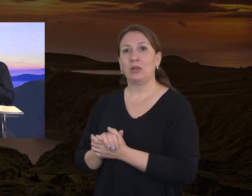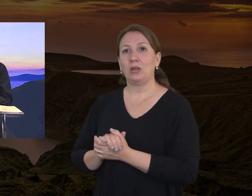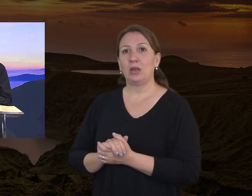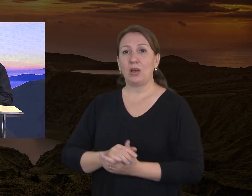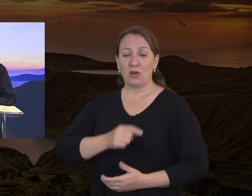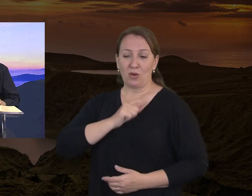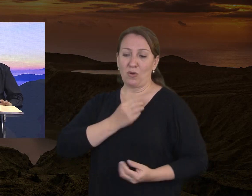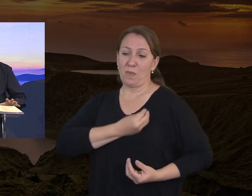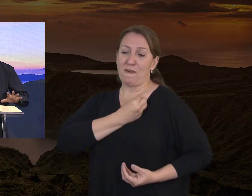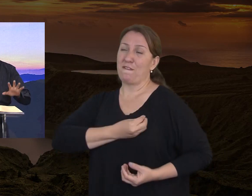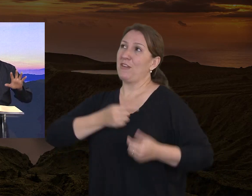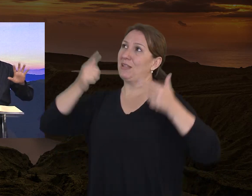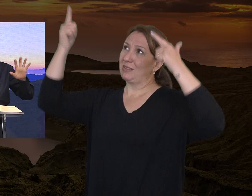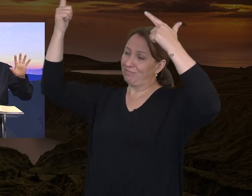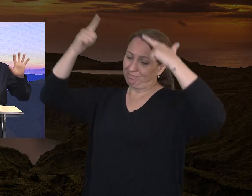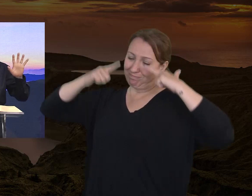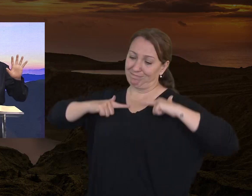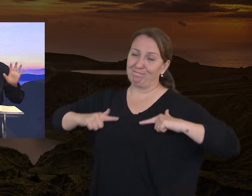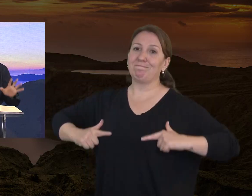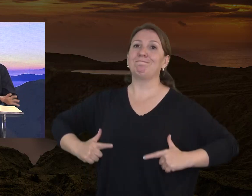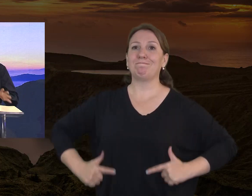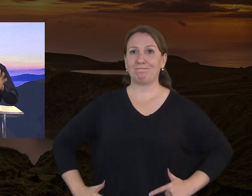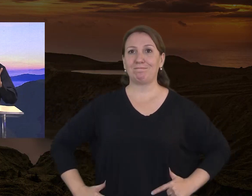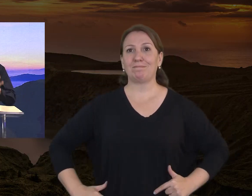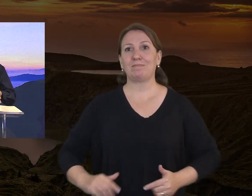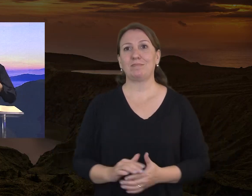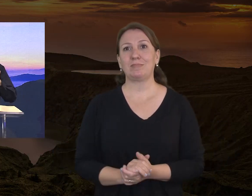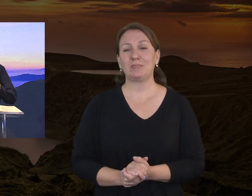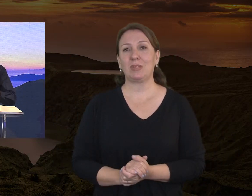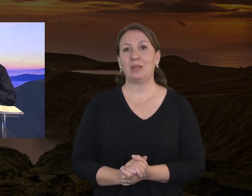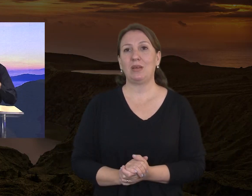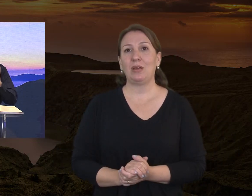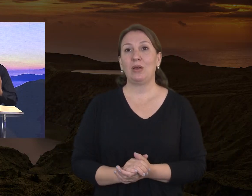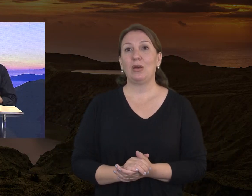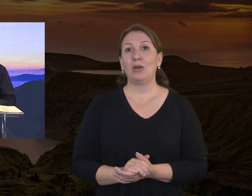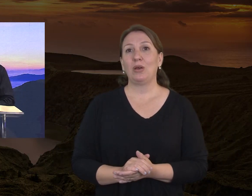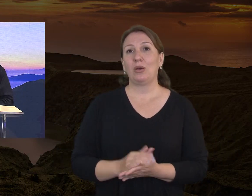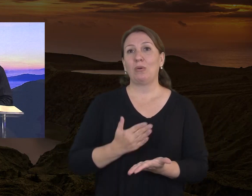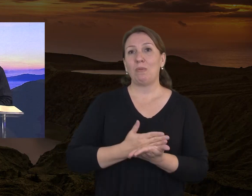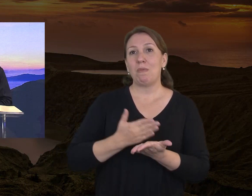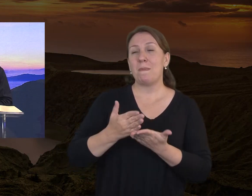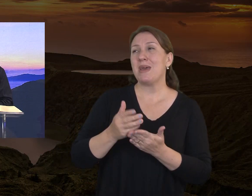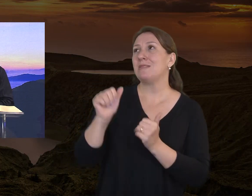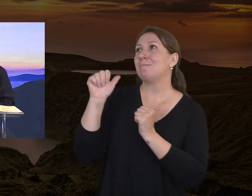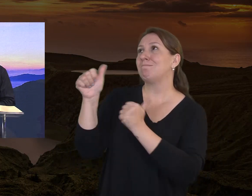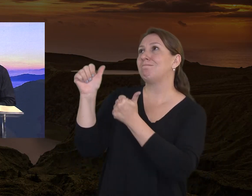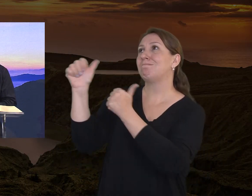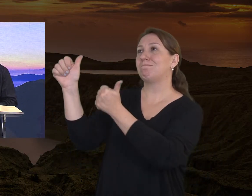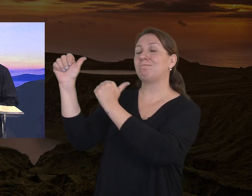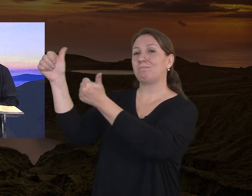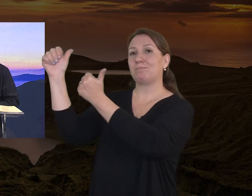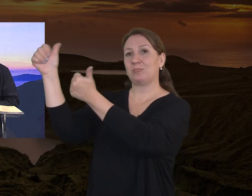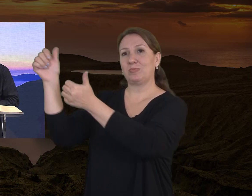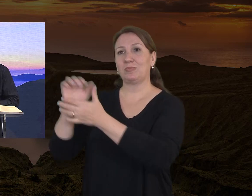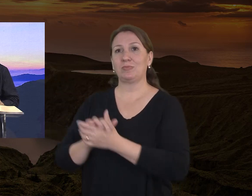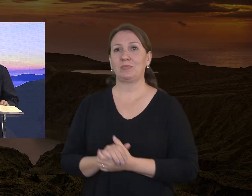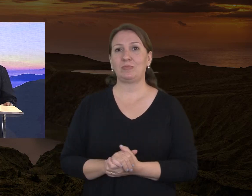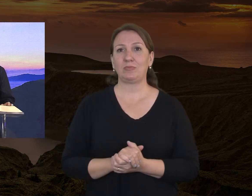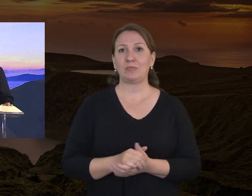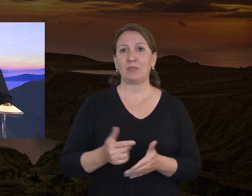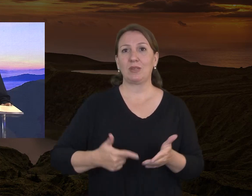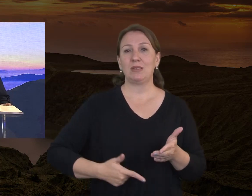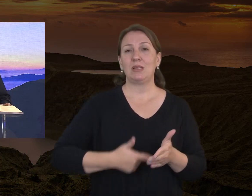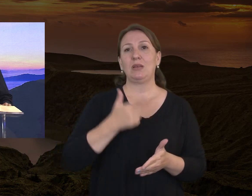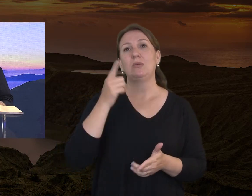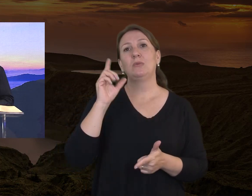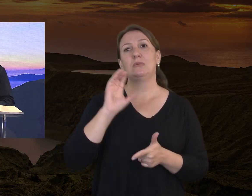no santo lugar, você passa a servir a Deus no lugar santo. É isso em 2 Coríntios